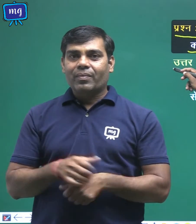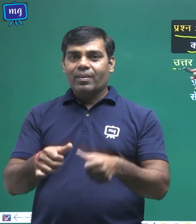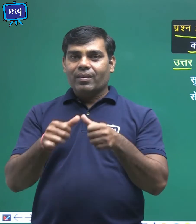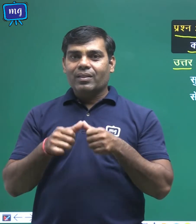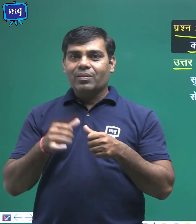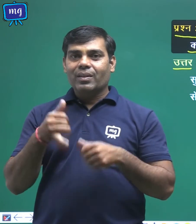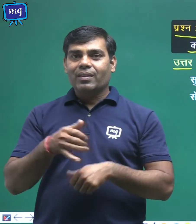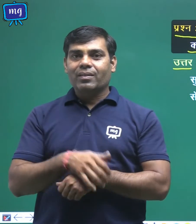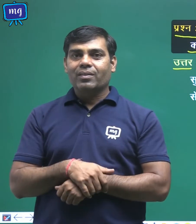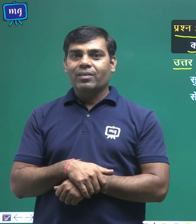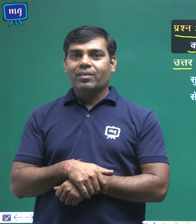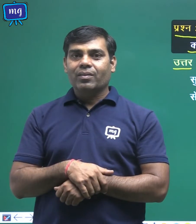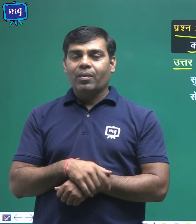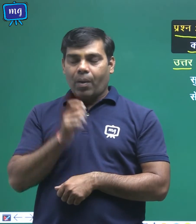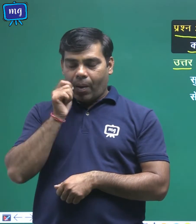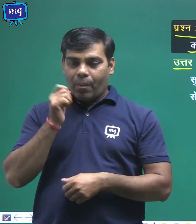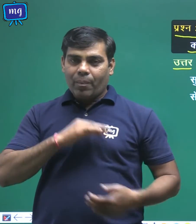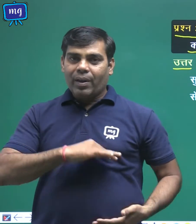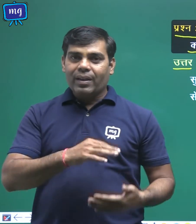है बेटे की